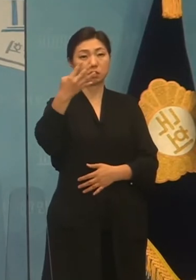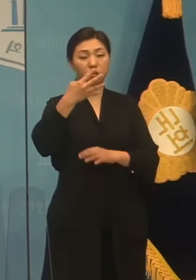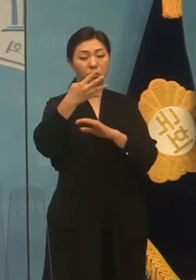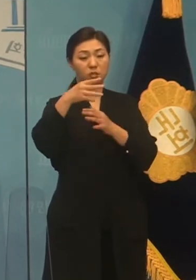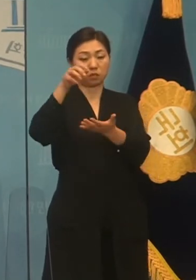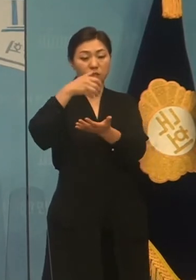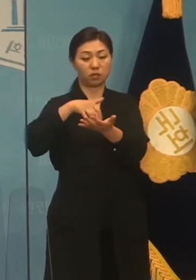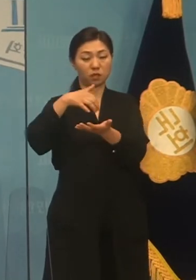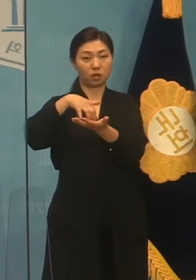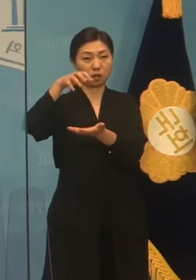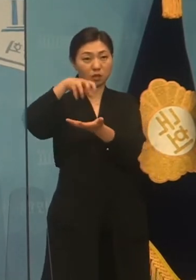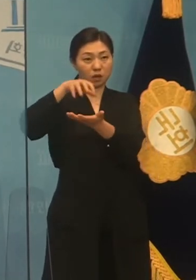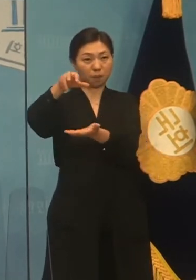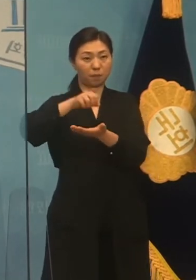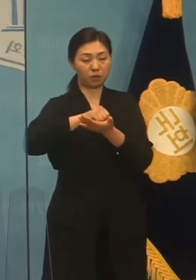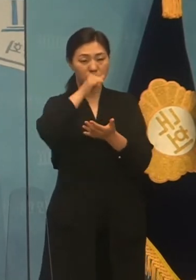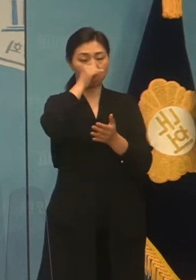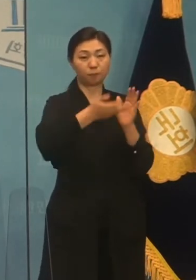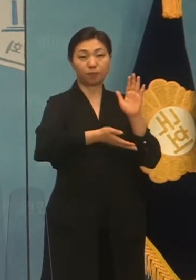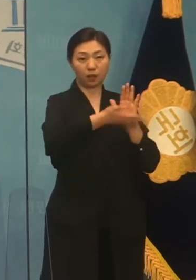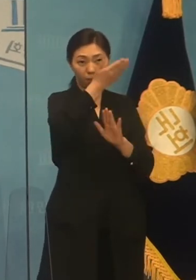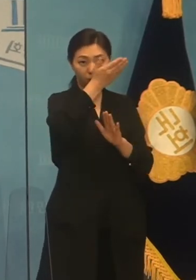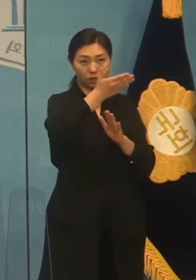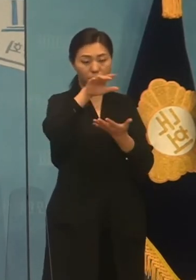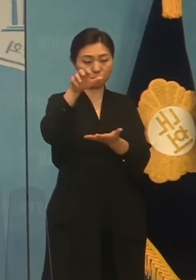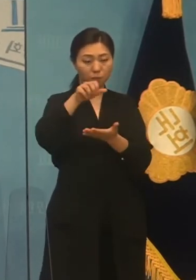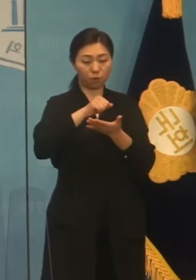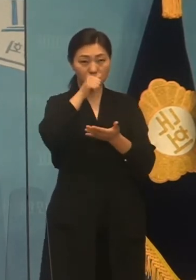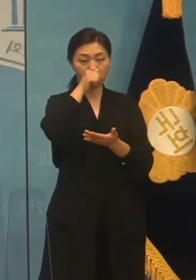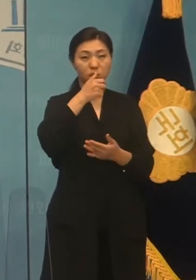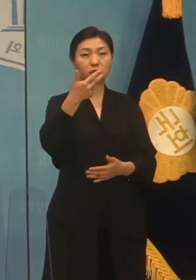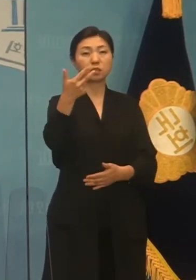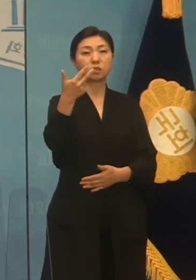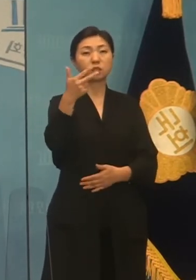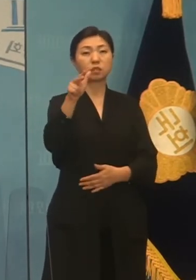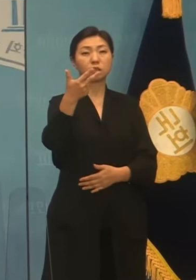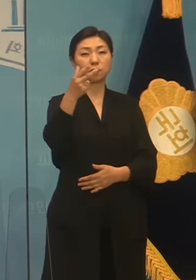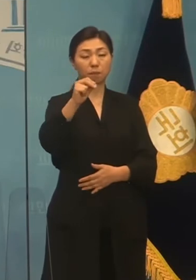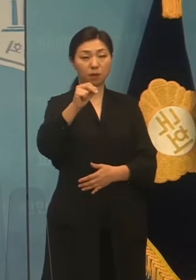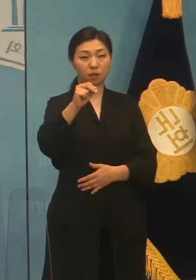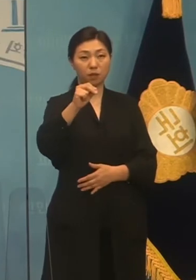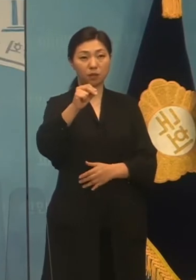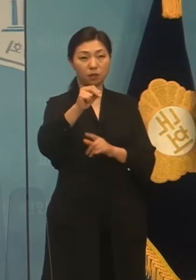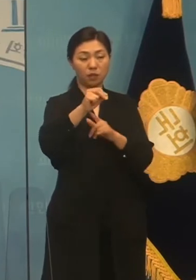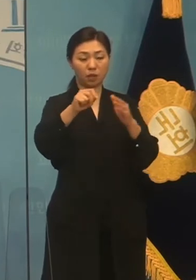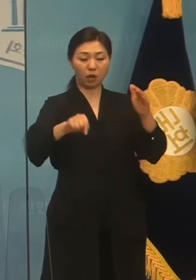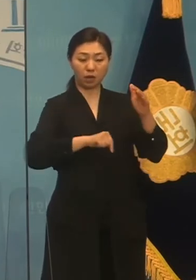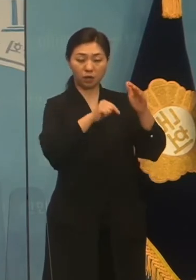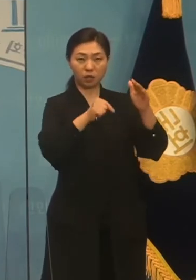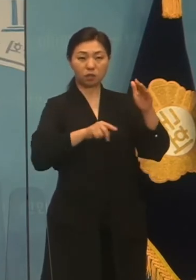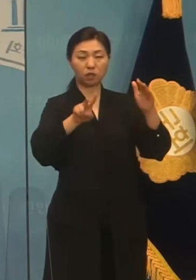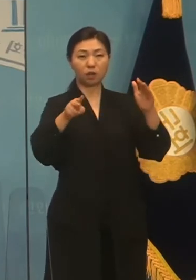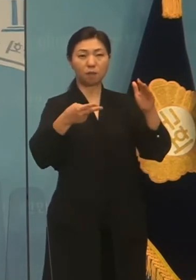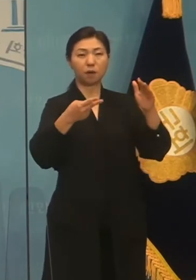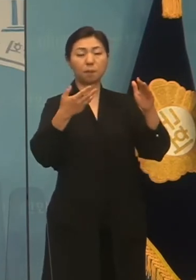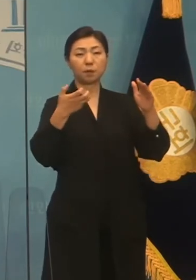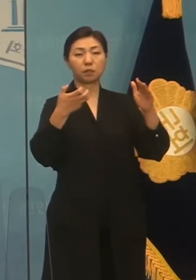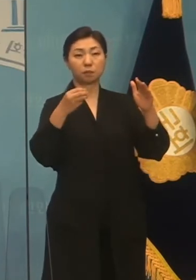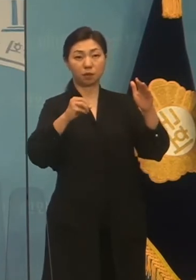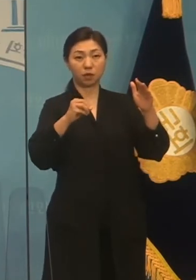들어왔습니다. 3만기 도입 예정인 700만 회분 중 총 287만 4천